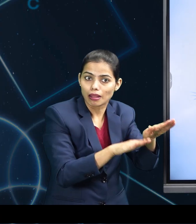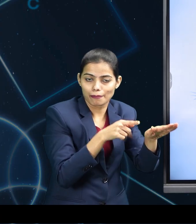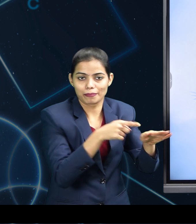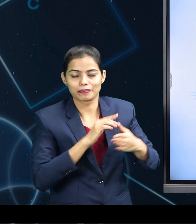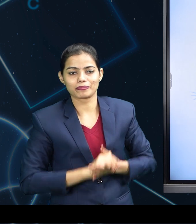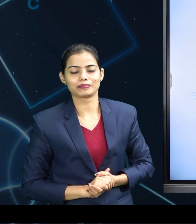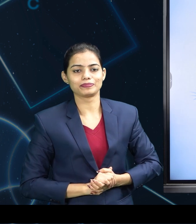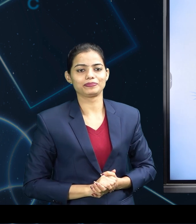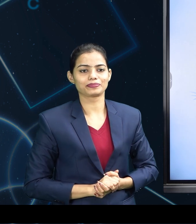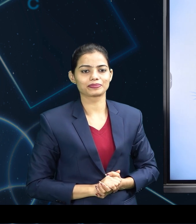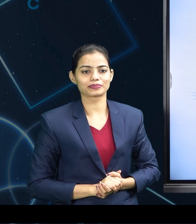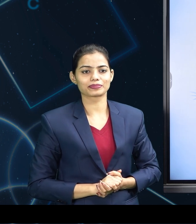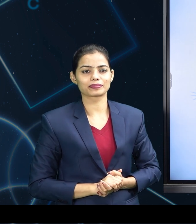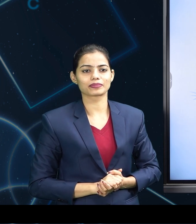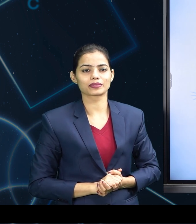आलेख तयार करणे.